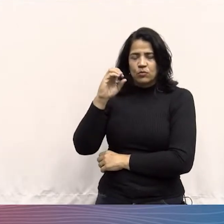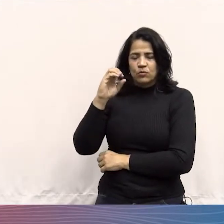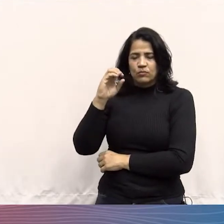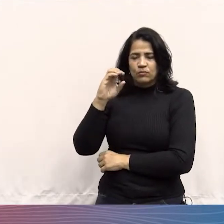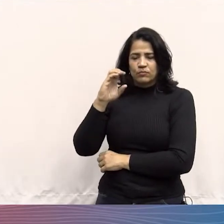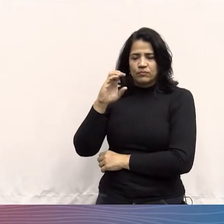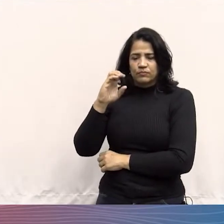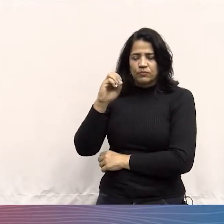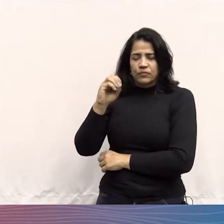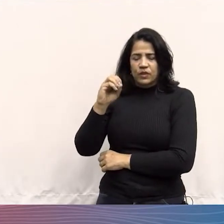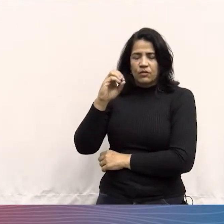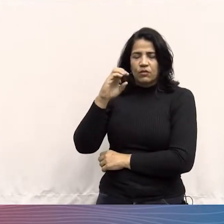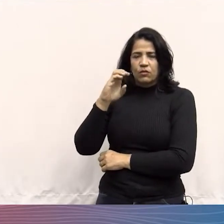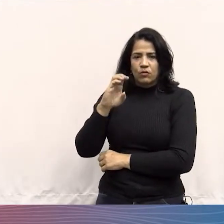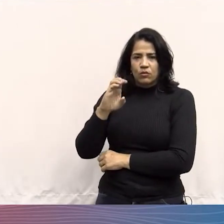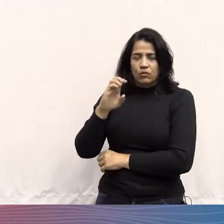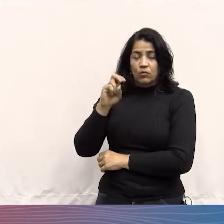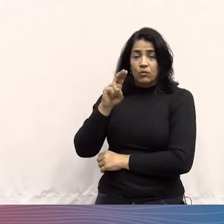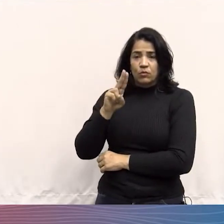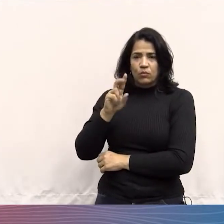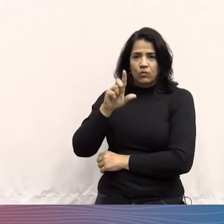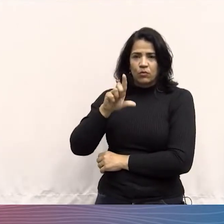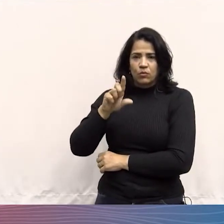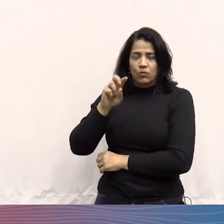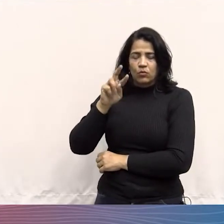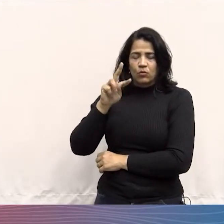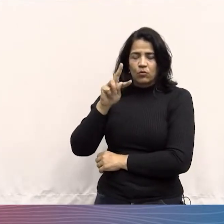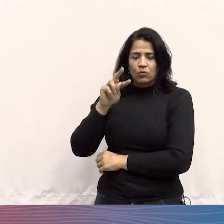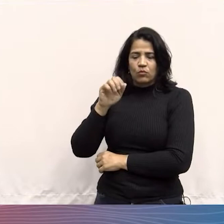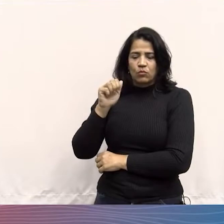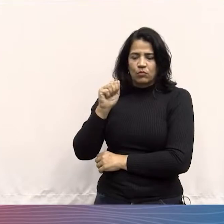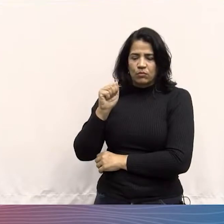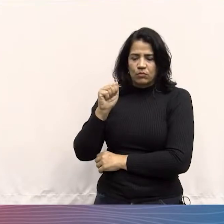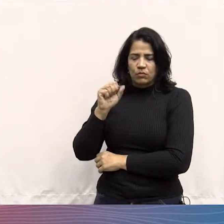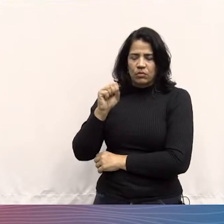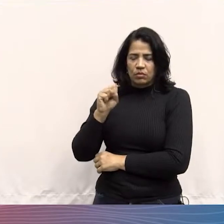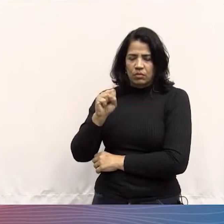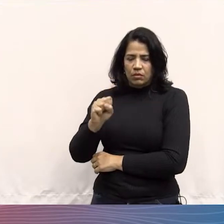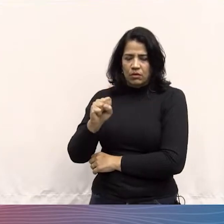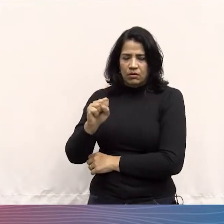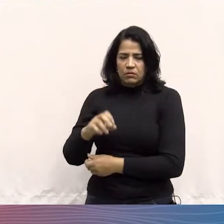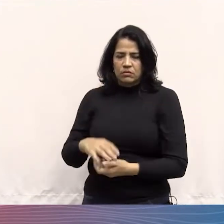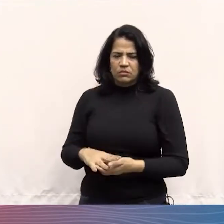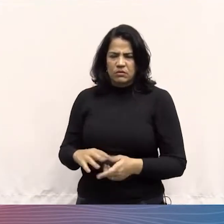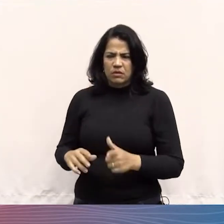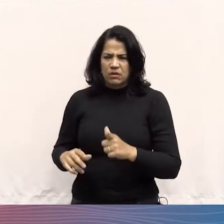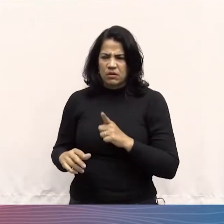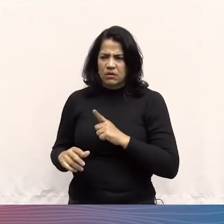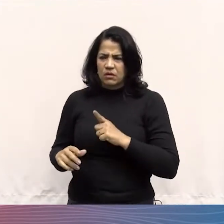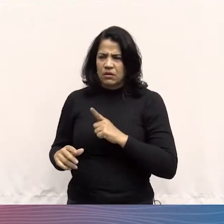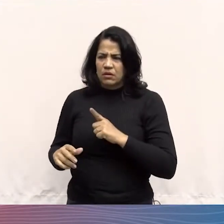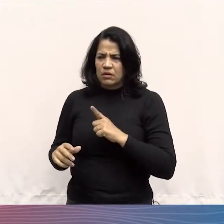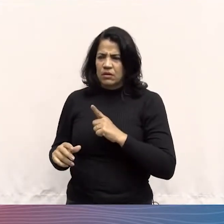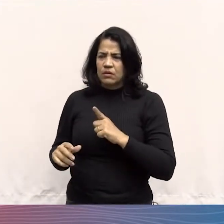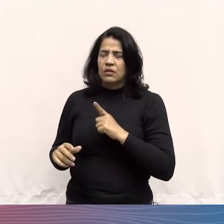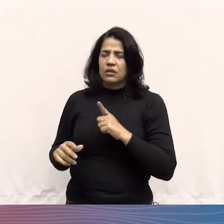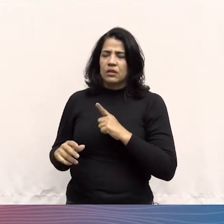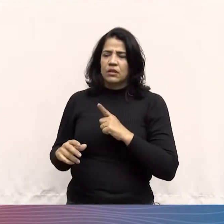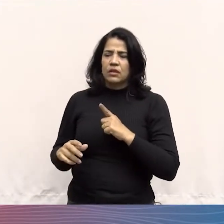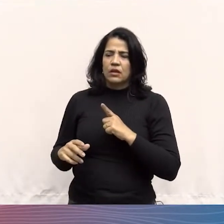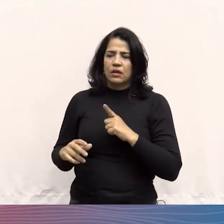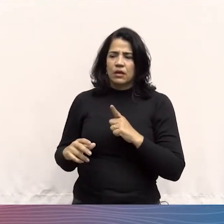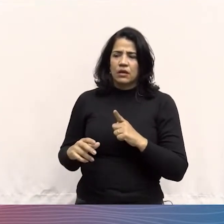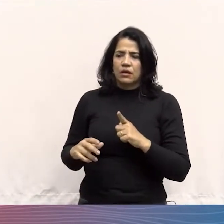Tem gente que fica doente, fica desesperado e fica procurando,